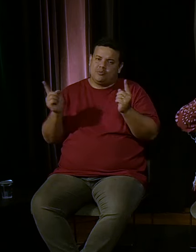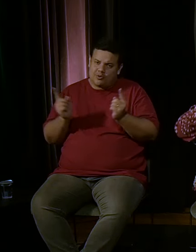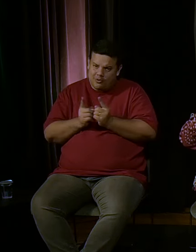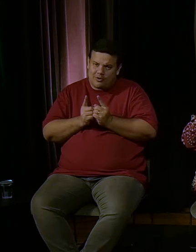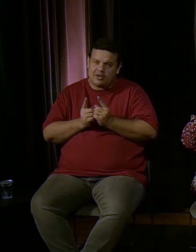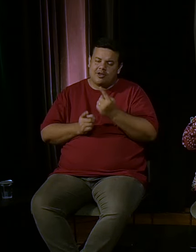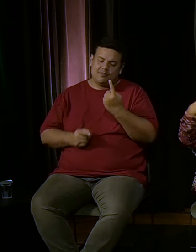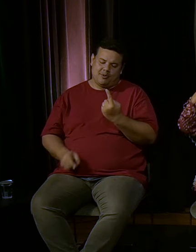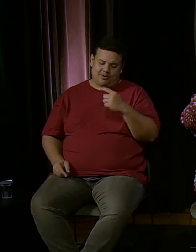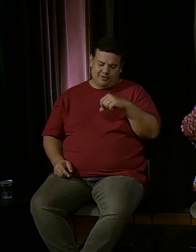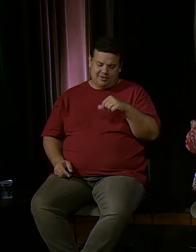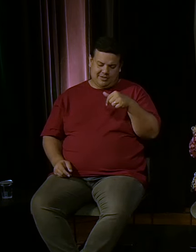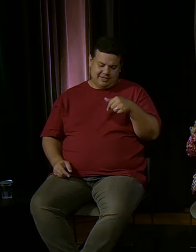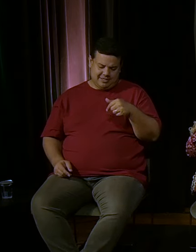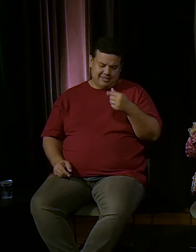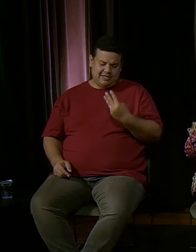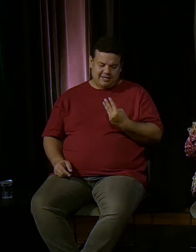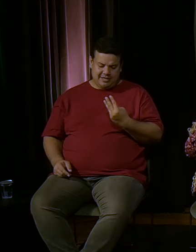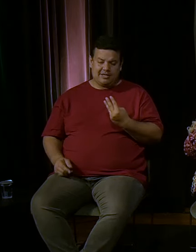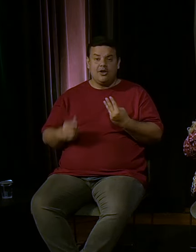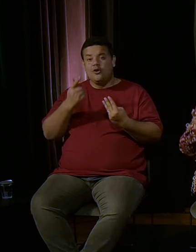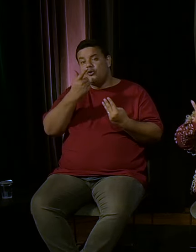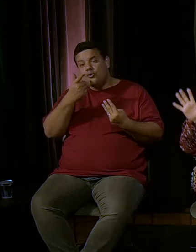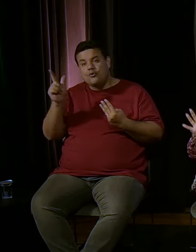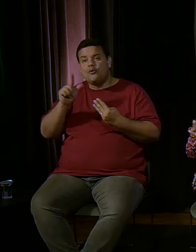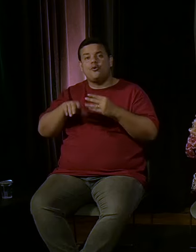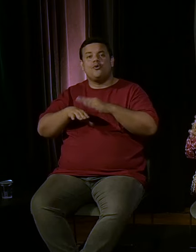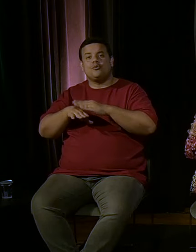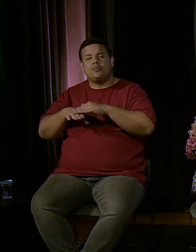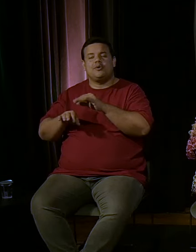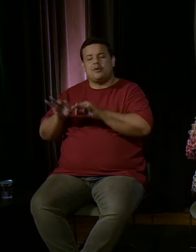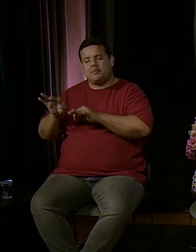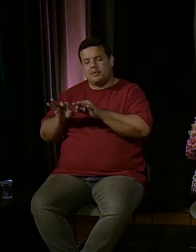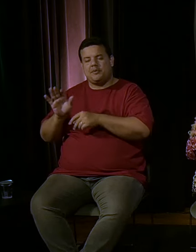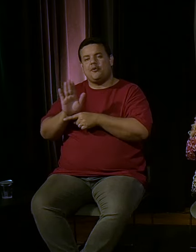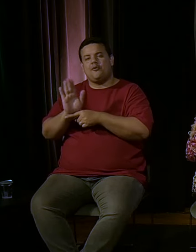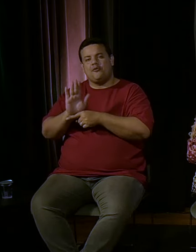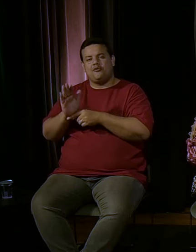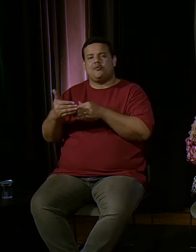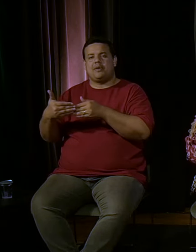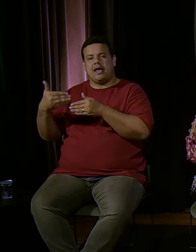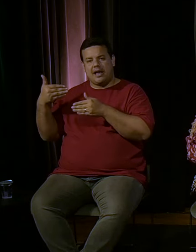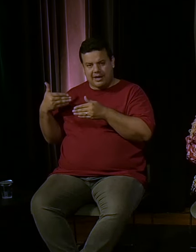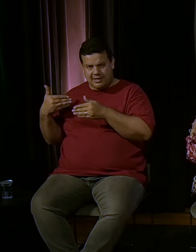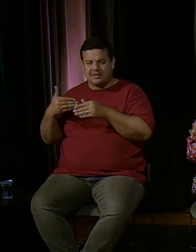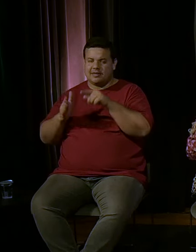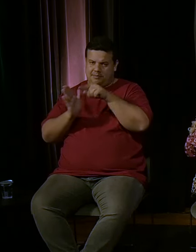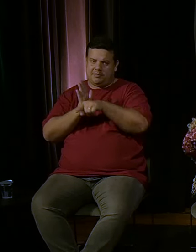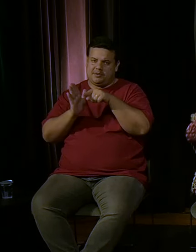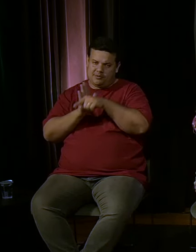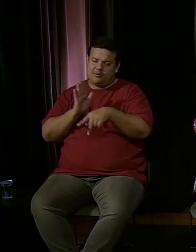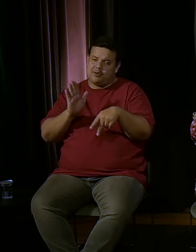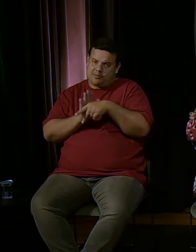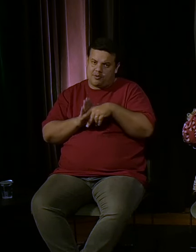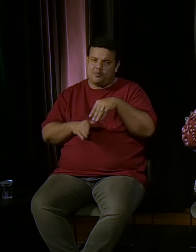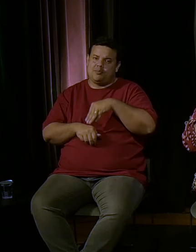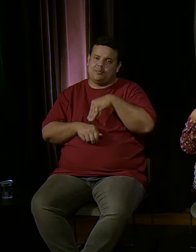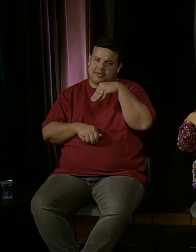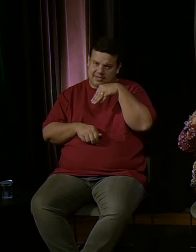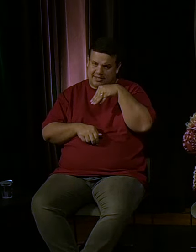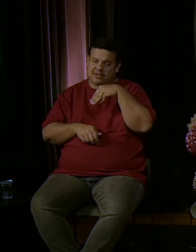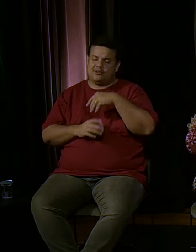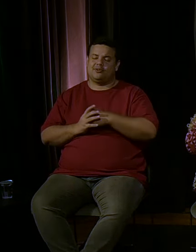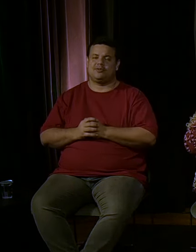e os outros que tinham feito filmes antes, por exemplo. Essas são algumas perguntas do mestrado. E a gente volta aqui